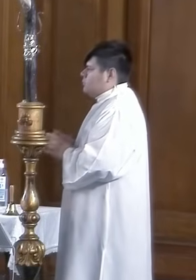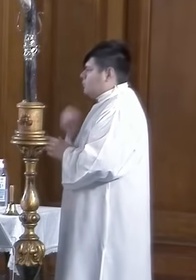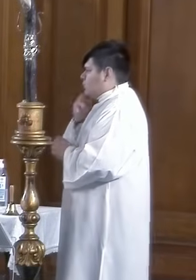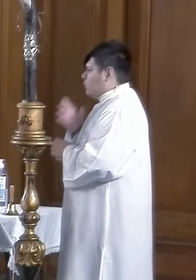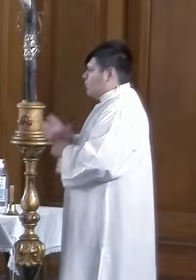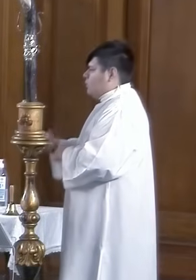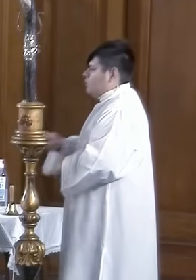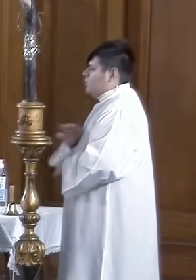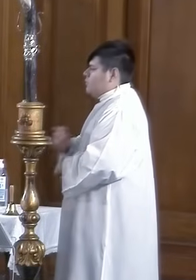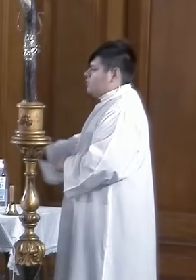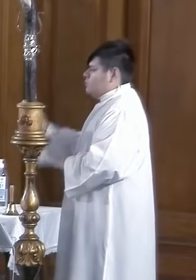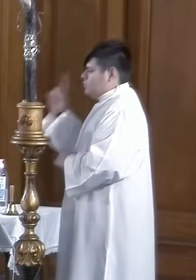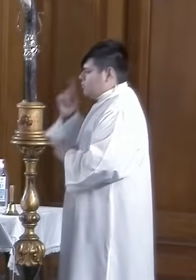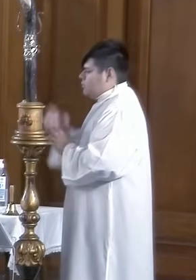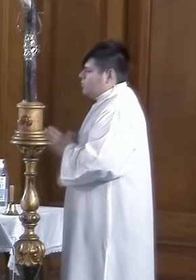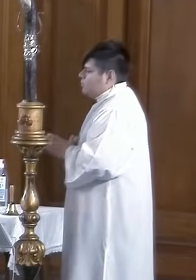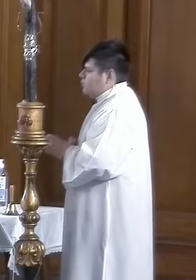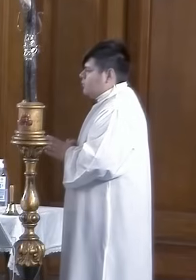vida.